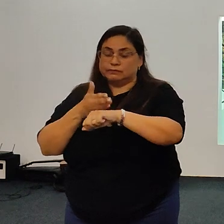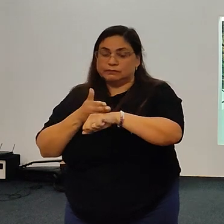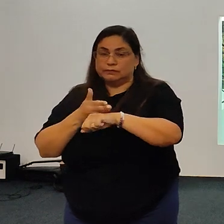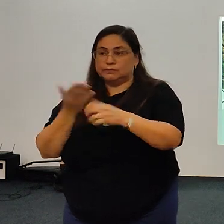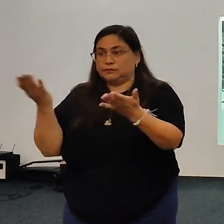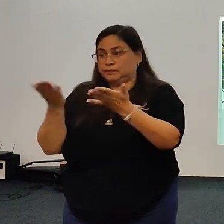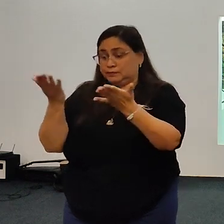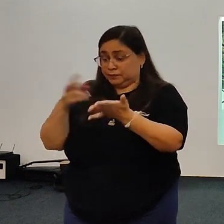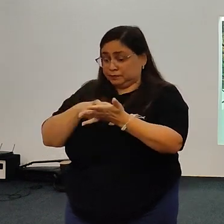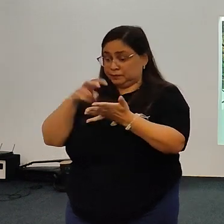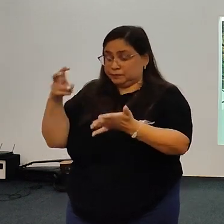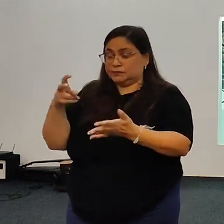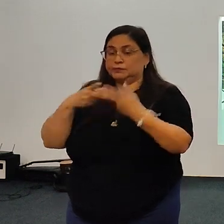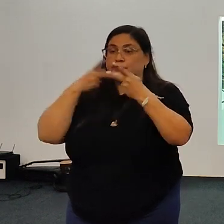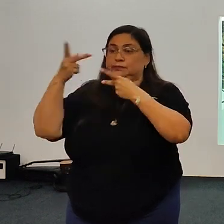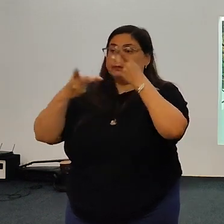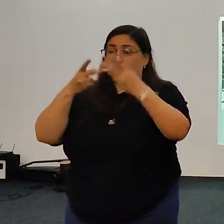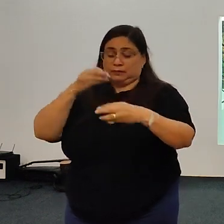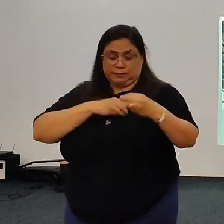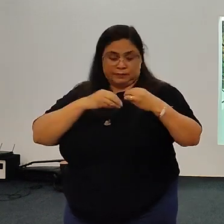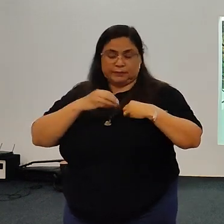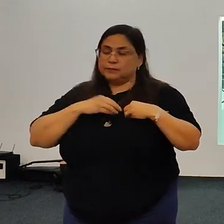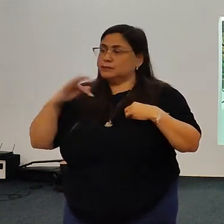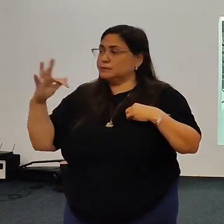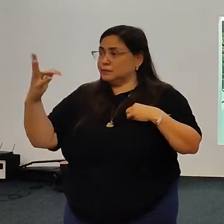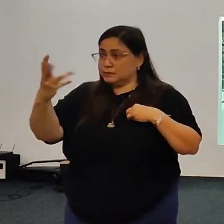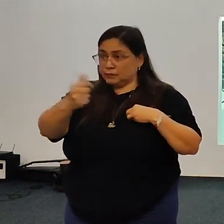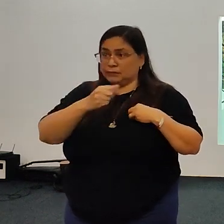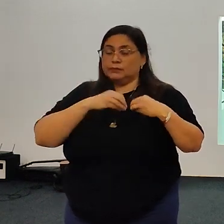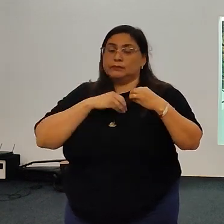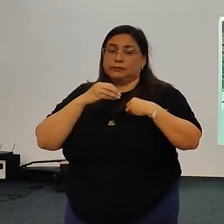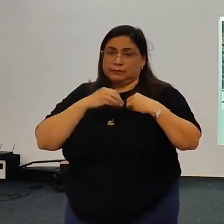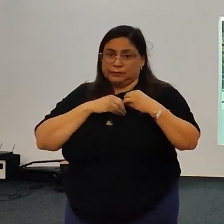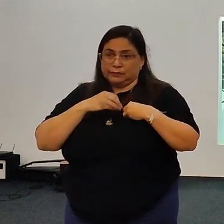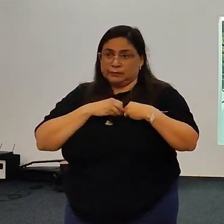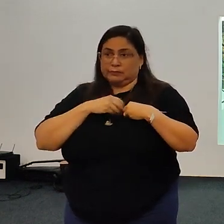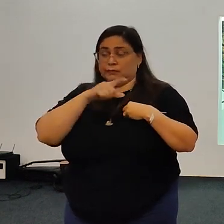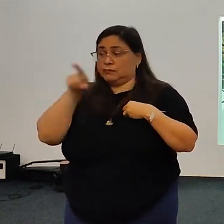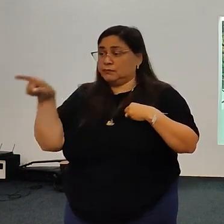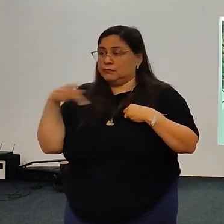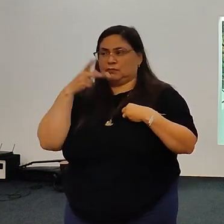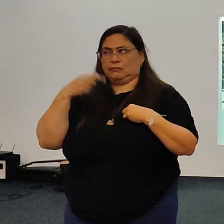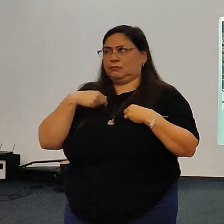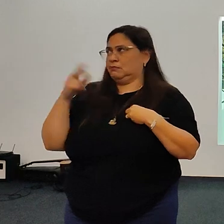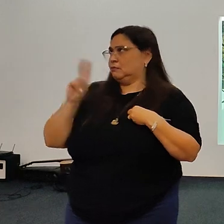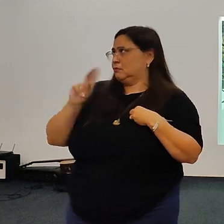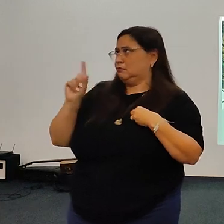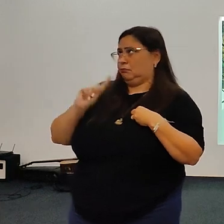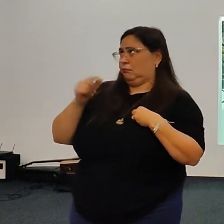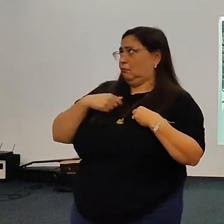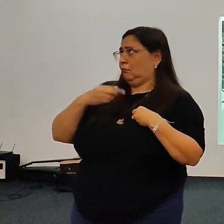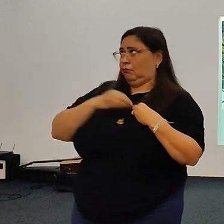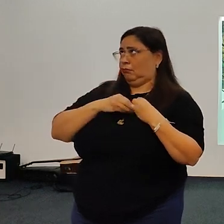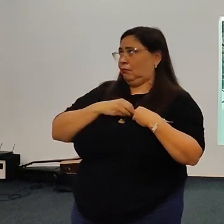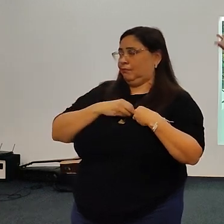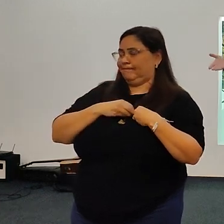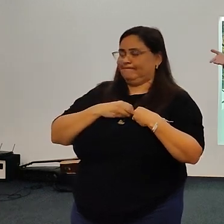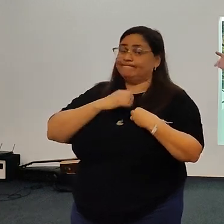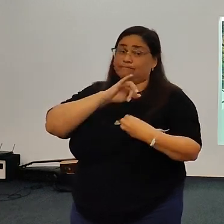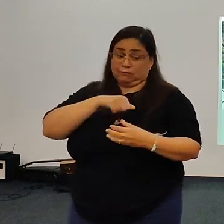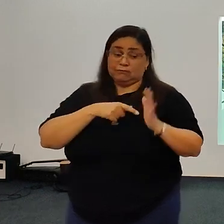nós falamos sobre os pecados. Todos nós pecamos aqui. E quem falar que não peca, o próprio João diz que essa pessoa